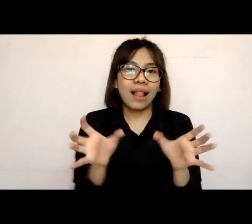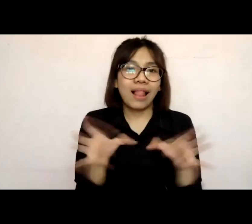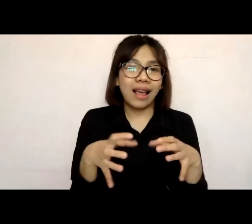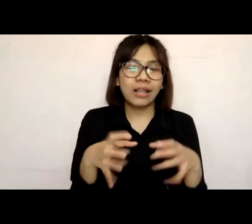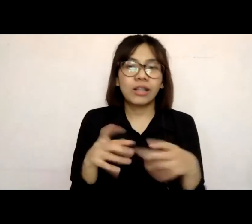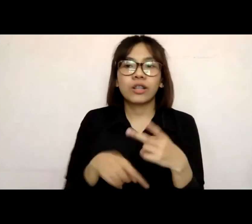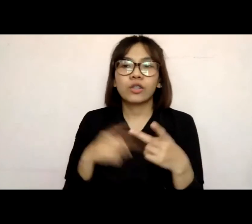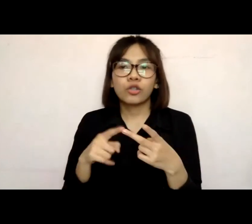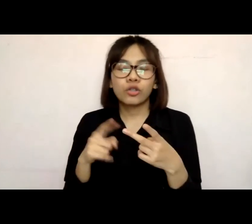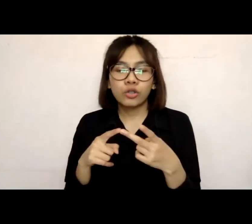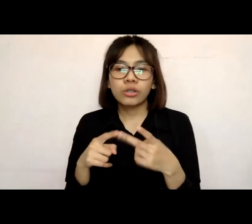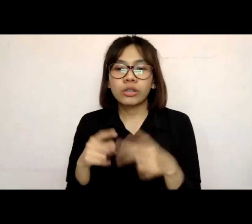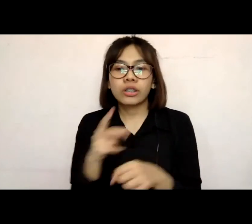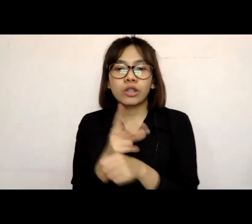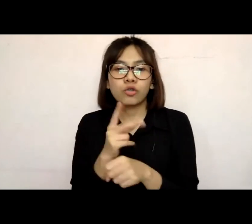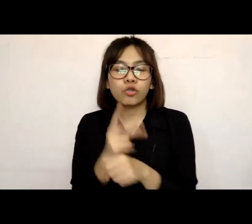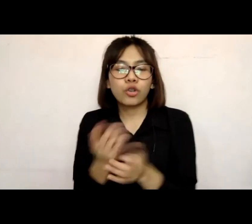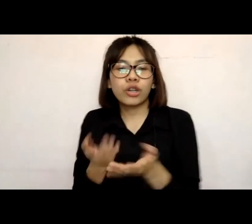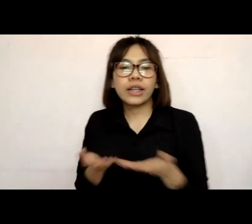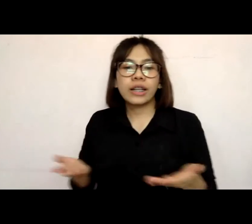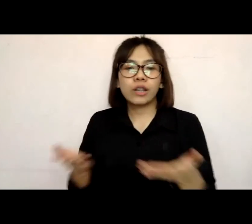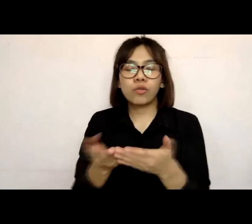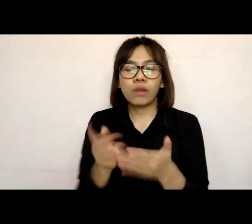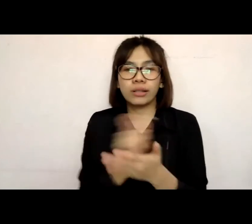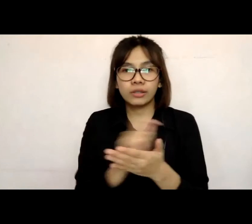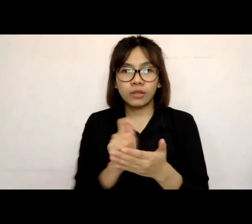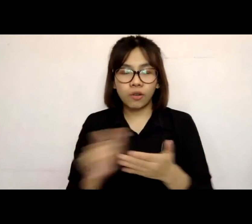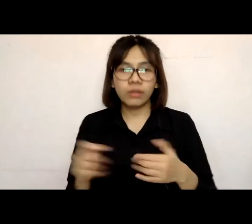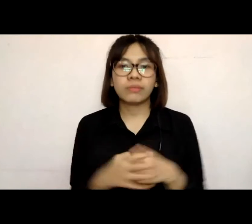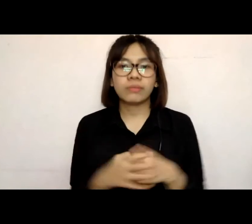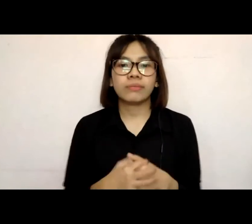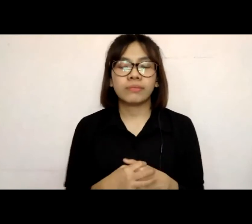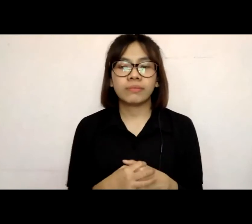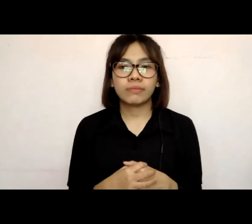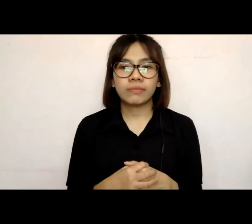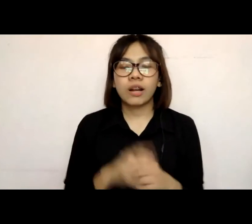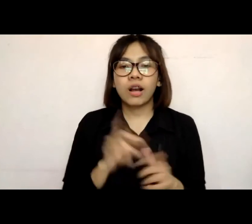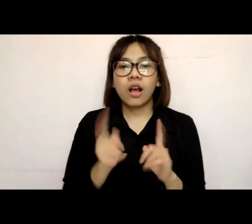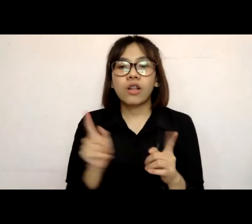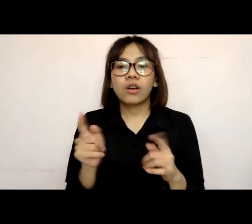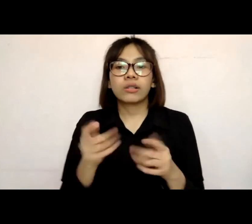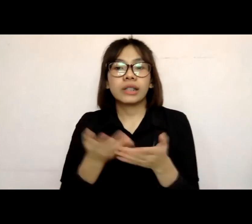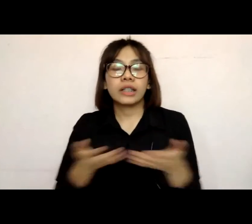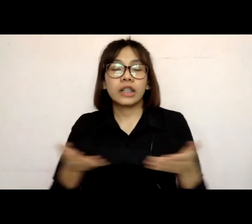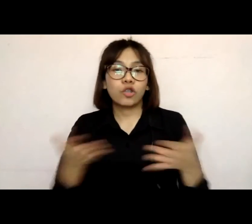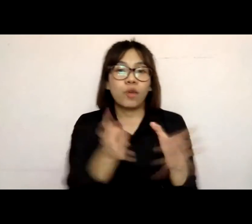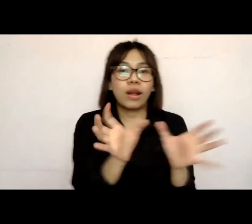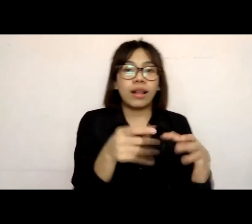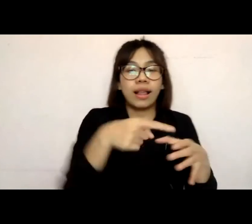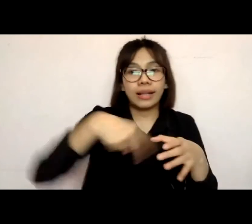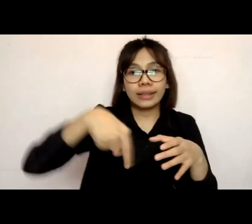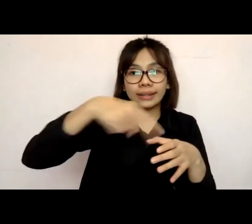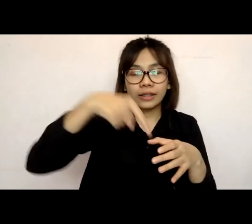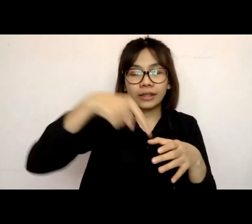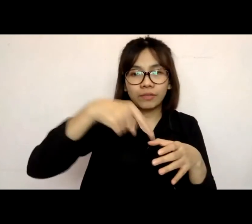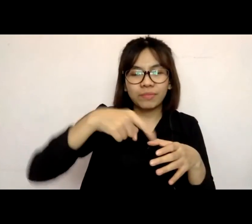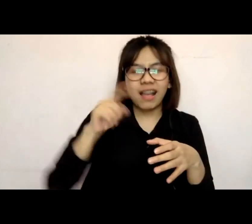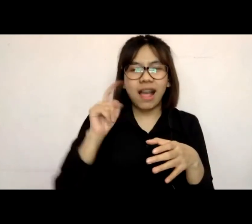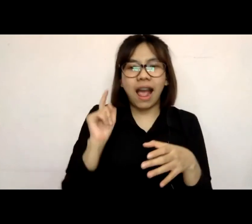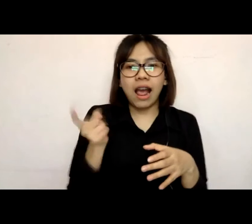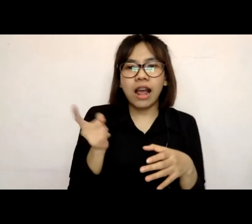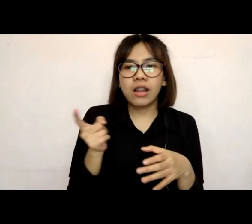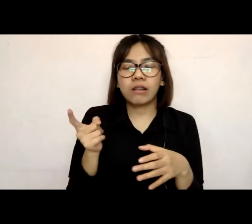pribadi, sekolah saya sudah benar-benar menerapkan program sekolah yang responsif gender. Salah satu program yang saya ketahui itu ada yang namanya